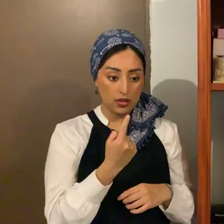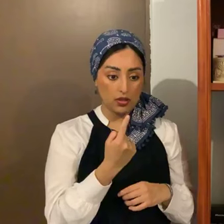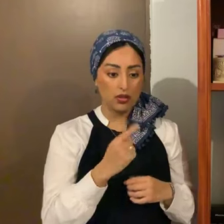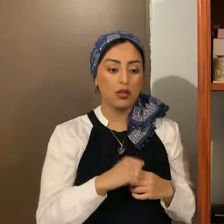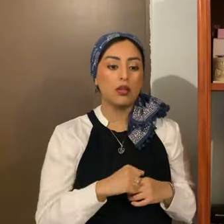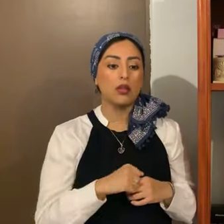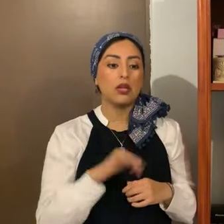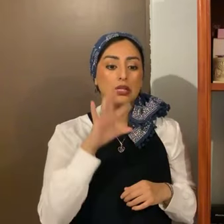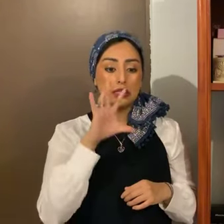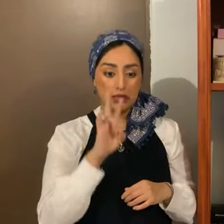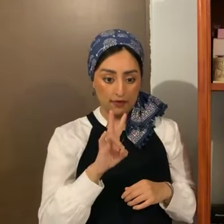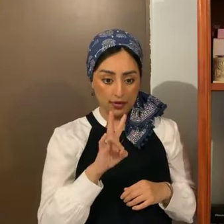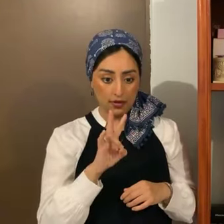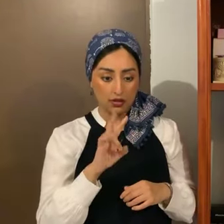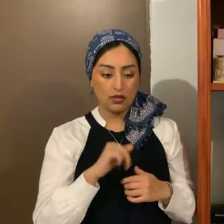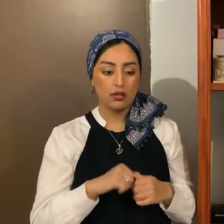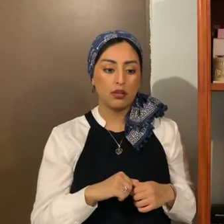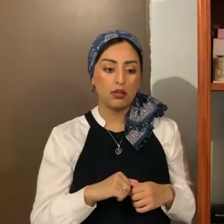7,